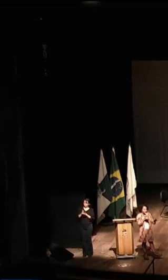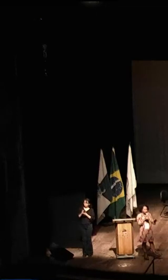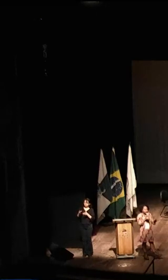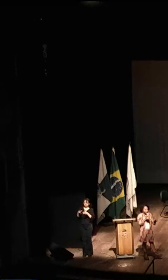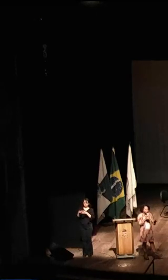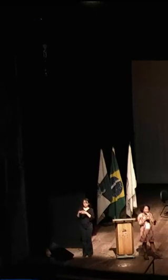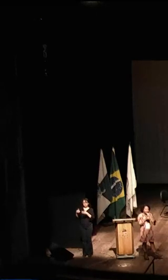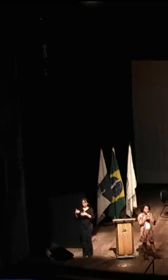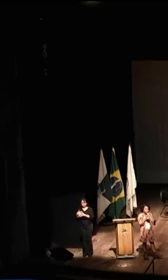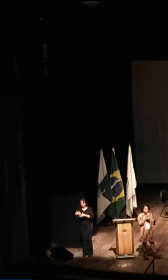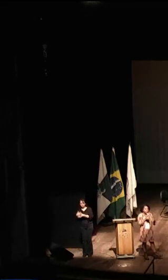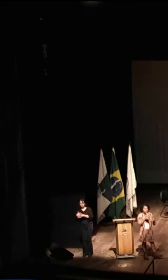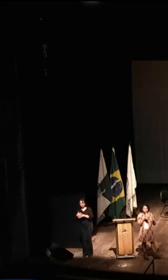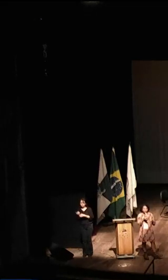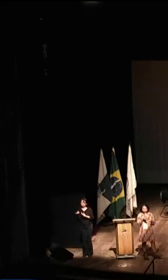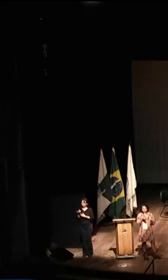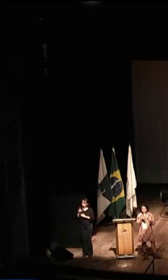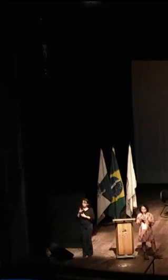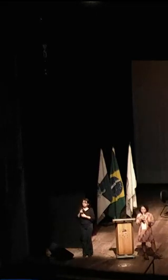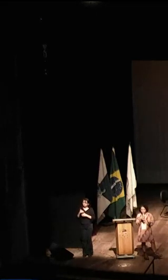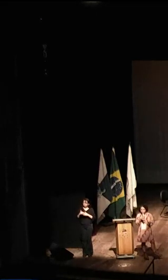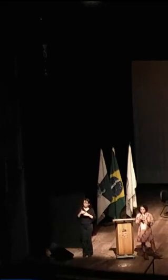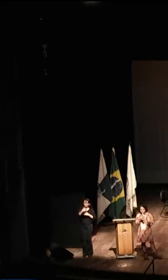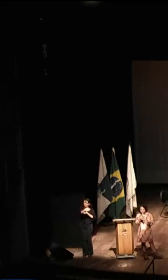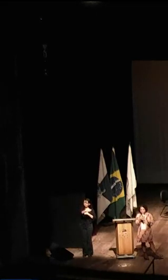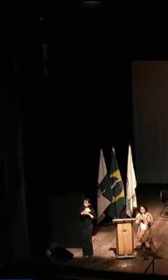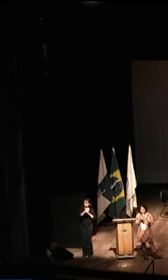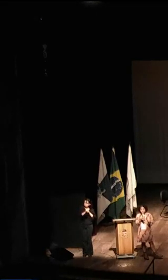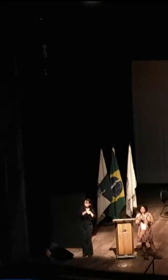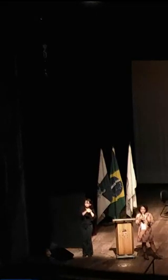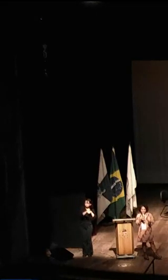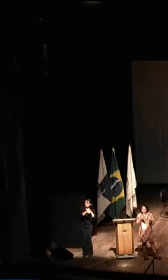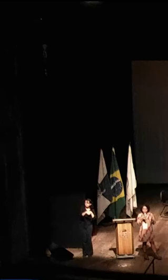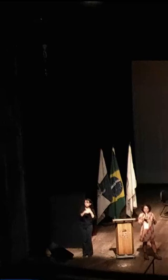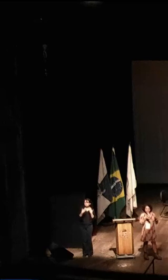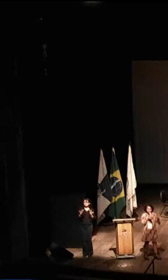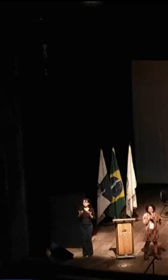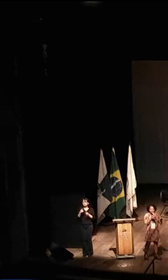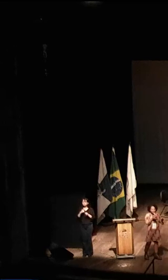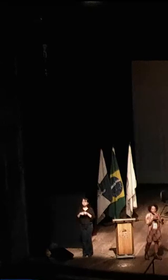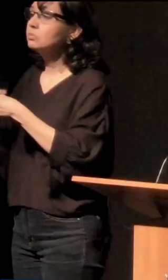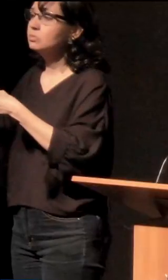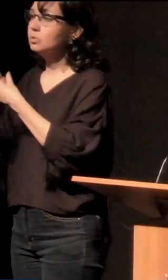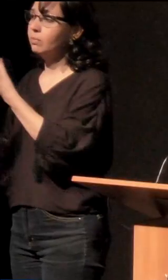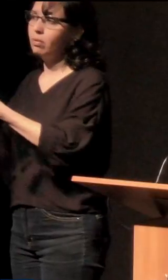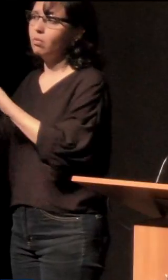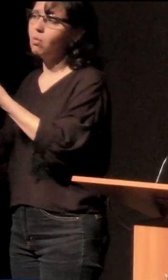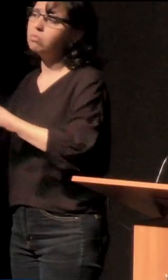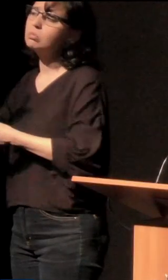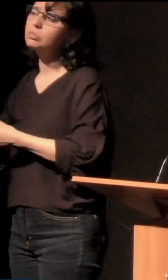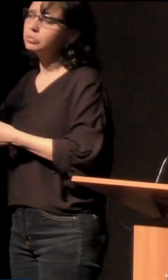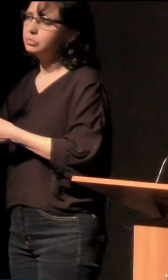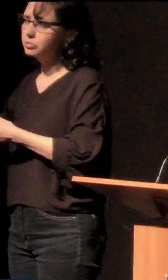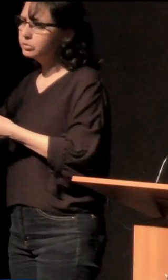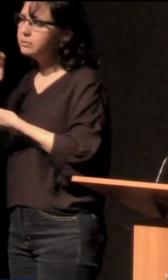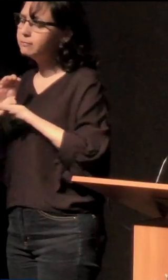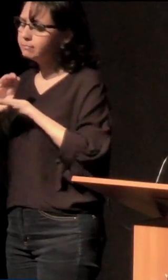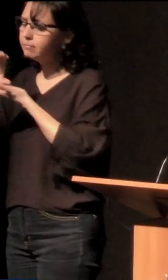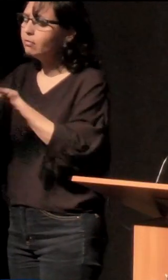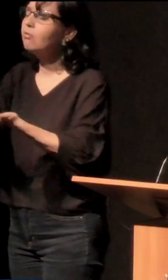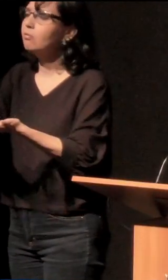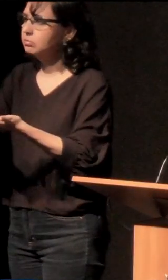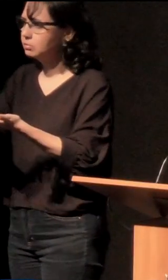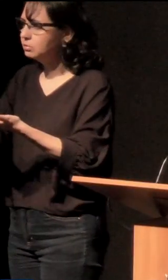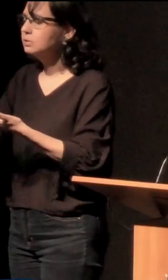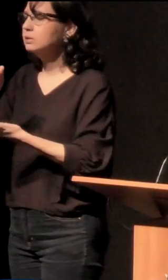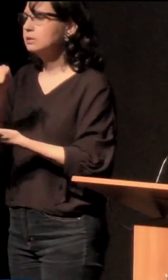nas capitais né Mas como que o município consegue aplicar esses recursos diferentes para essas